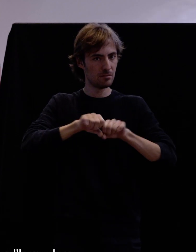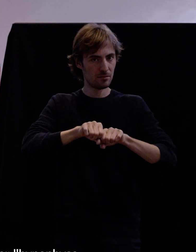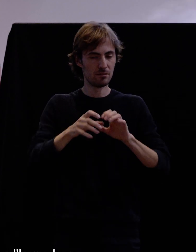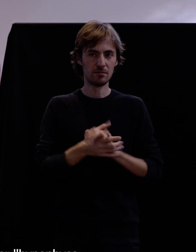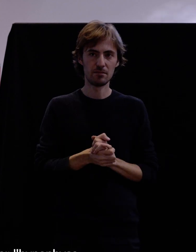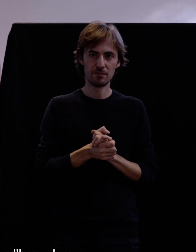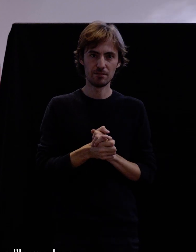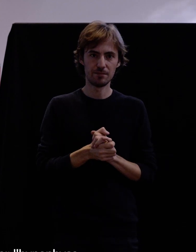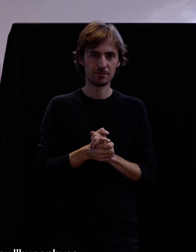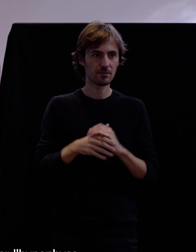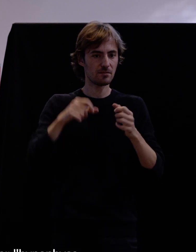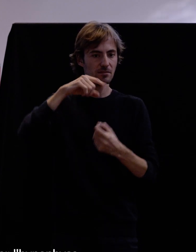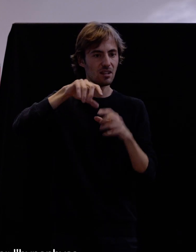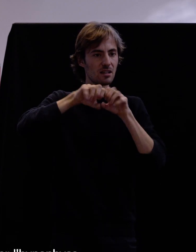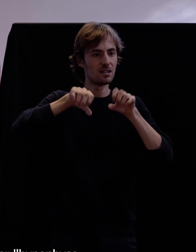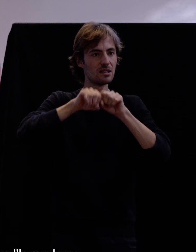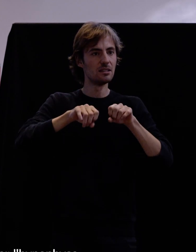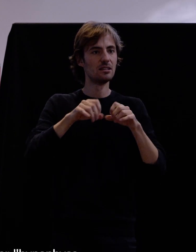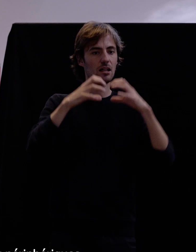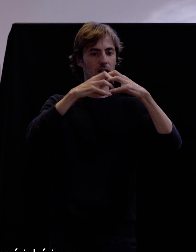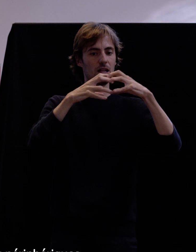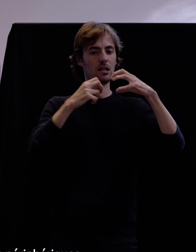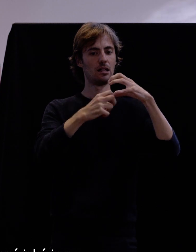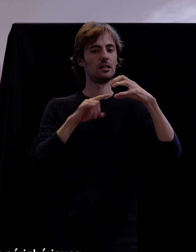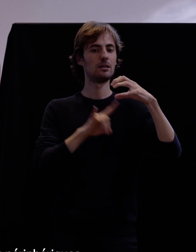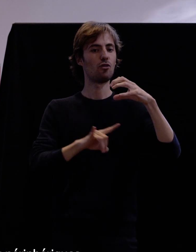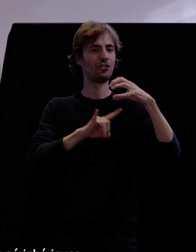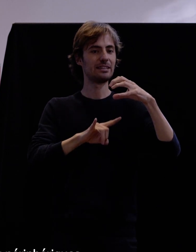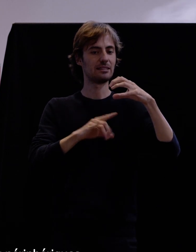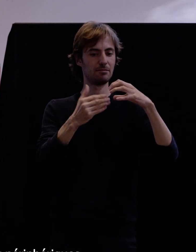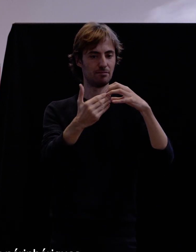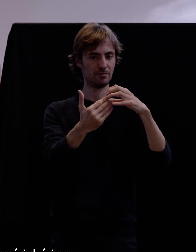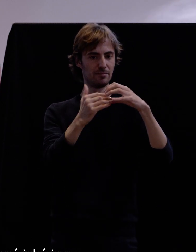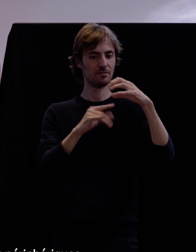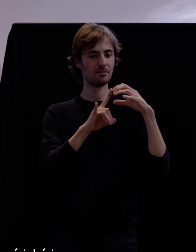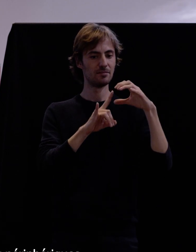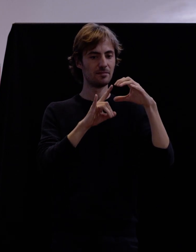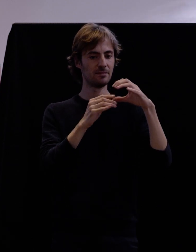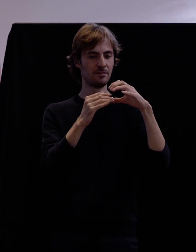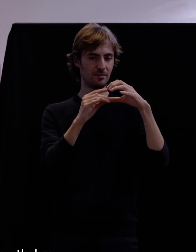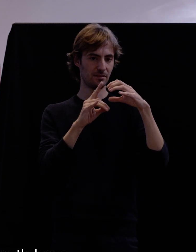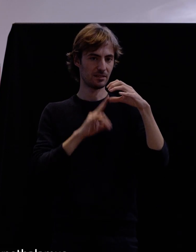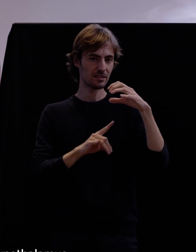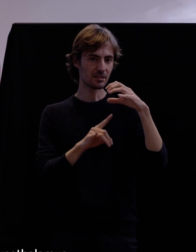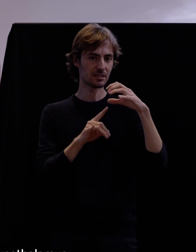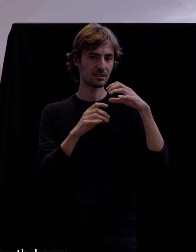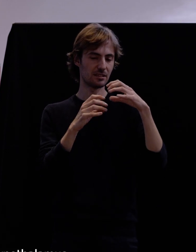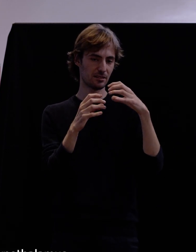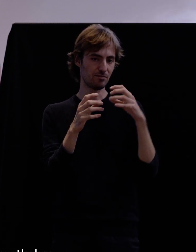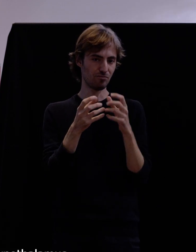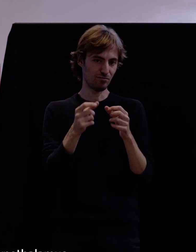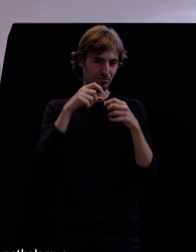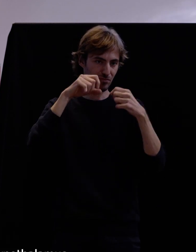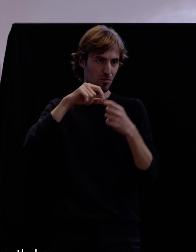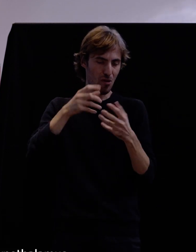aller stimuler l'hypophyse, qui va stimuler les organes génitaux périphériques, ça s'appelle l'hypothalamus, une région de